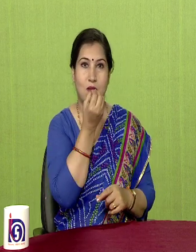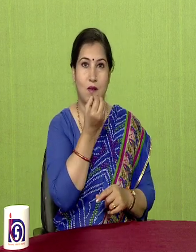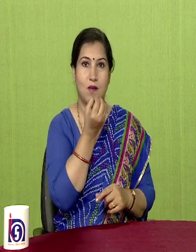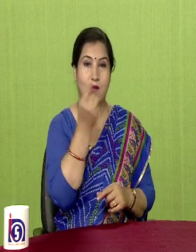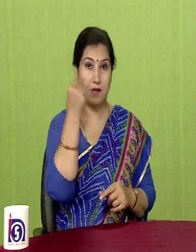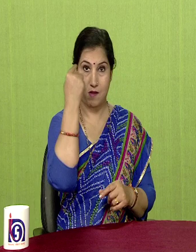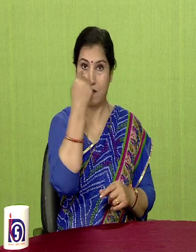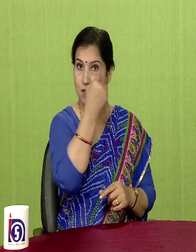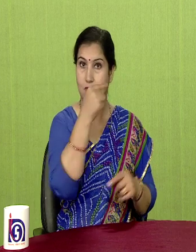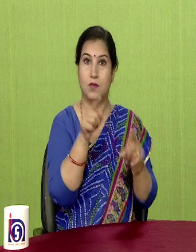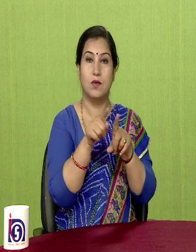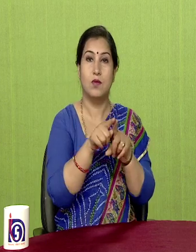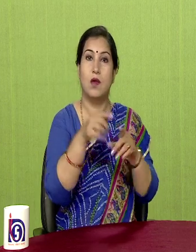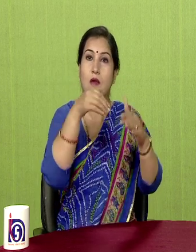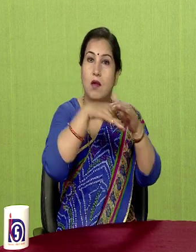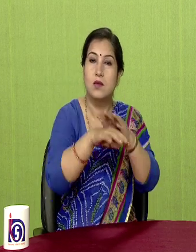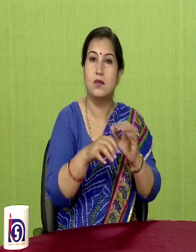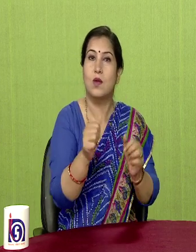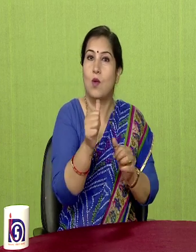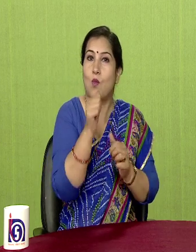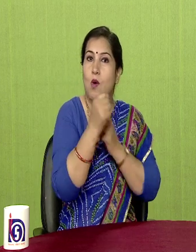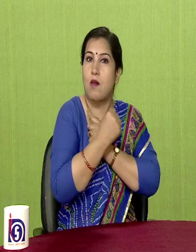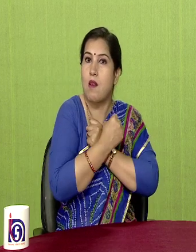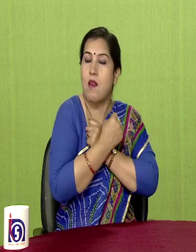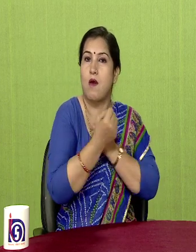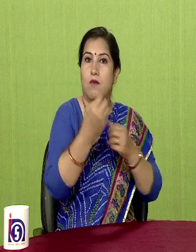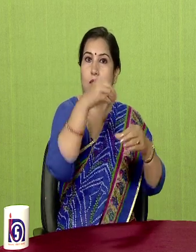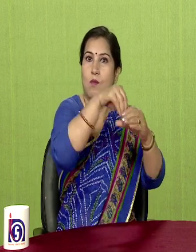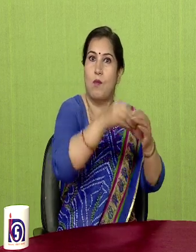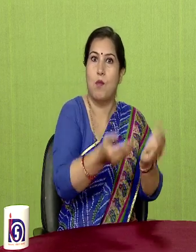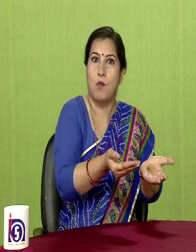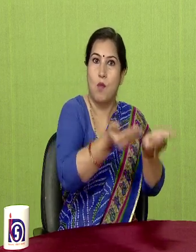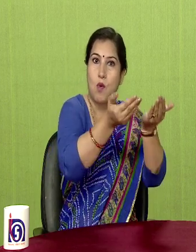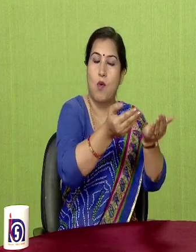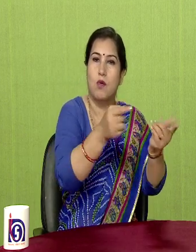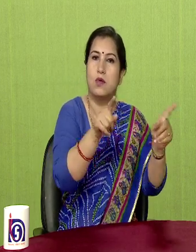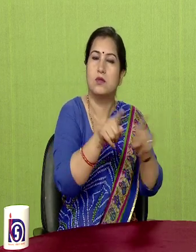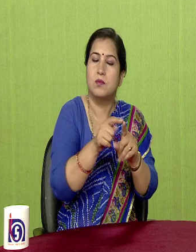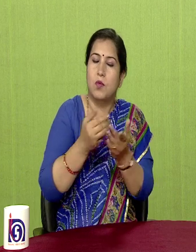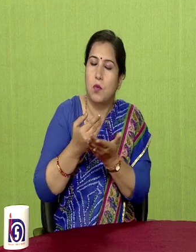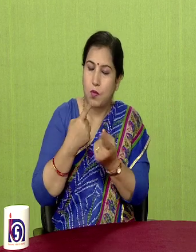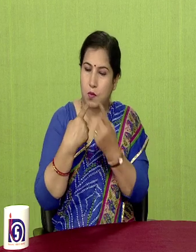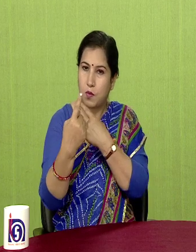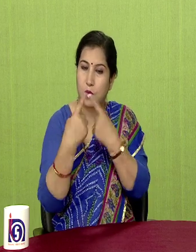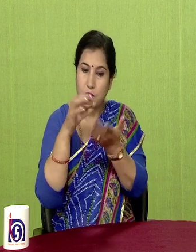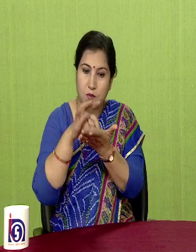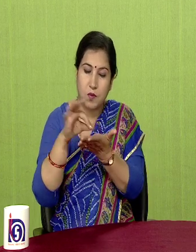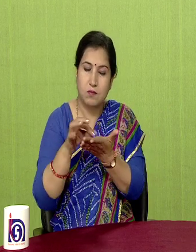यहाँ उपमा अलंकार है। नेह रूपी जल रूपक अलंकार बढ़ गया है। बड़ी ही